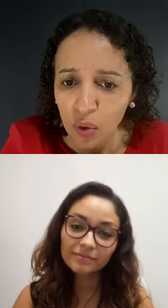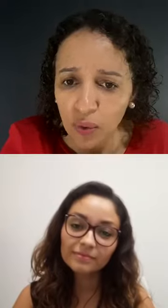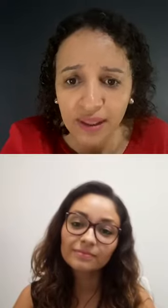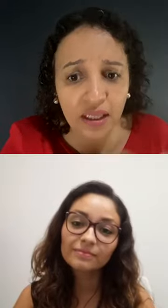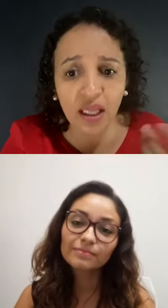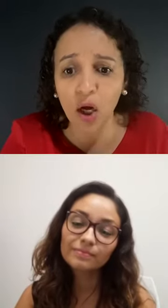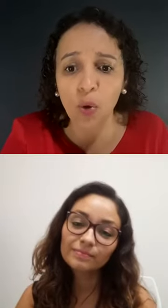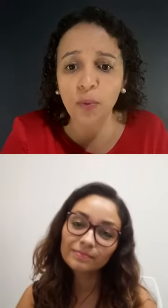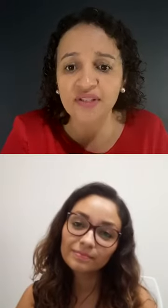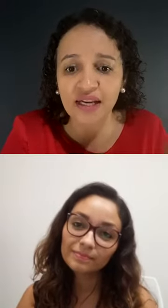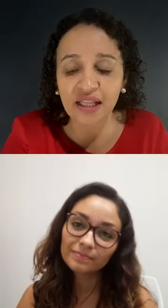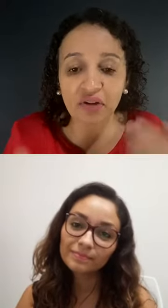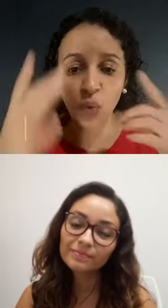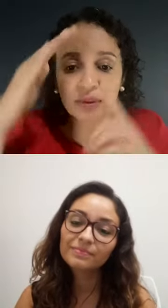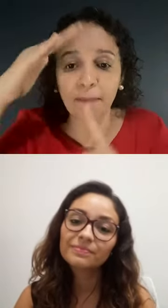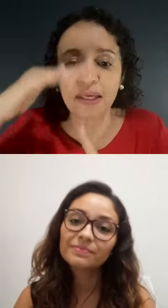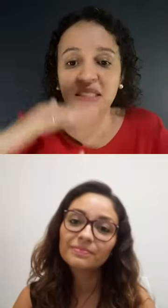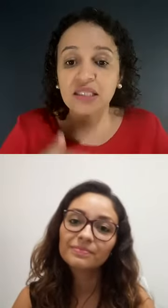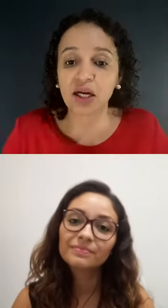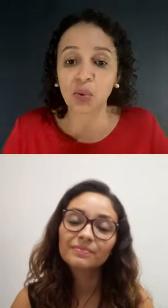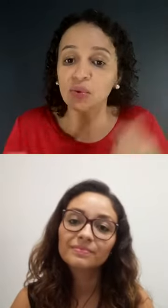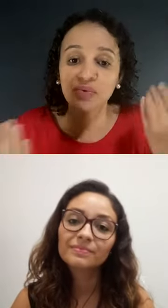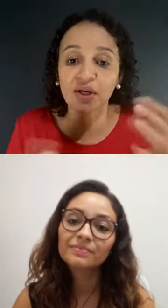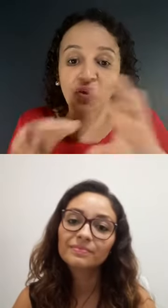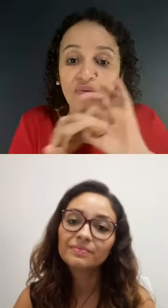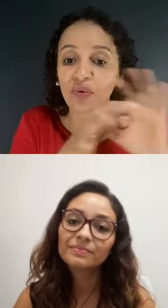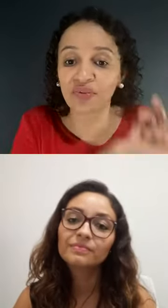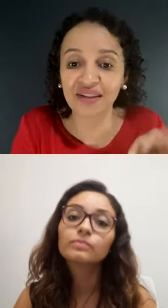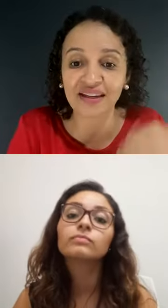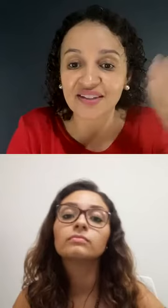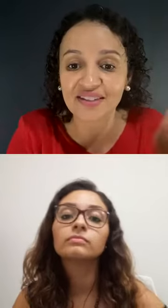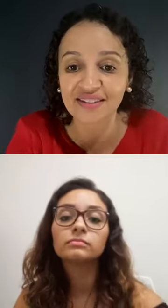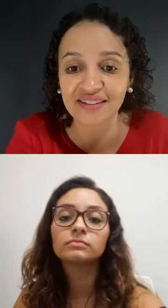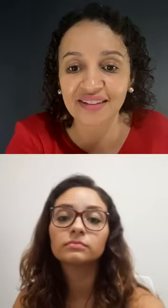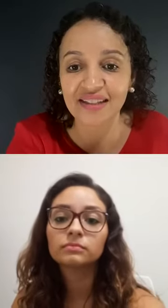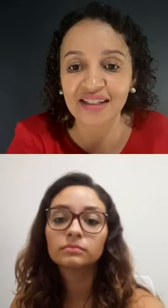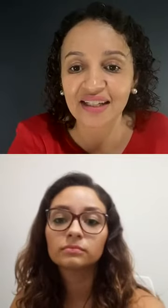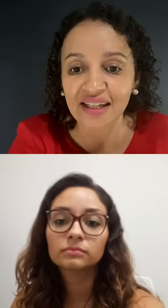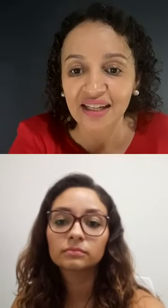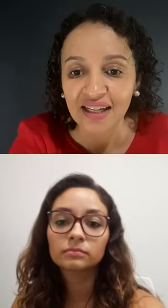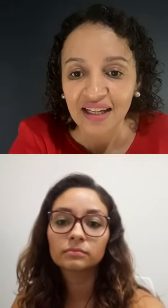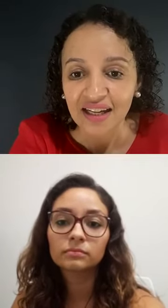Ela colocou aqui não, pois ela estava com depressão, eu não sei qual foi o contexto.